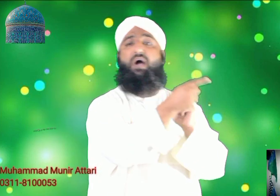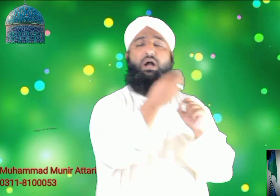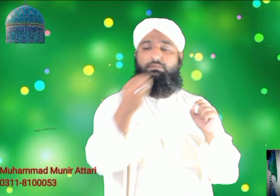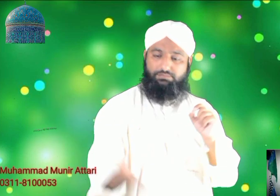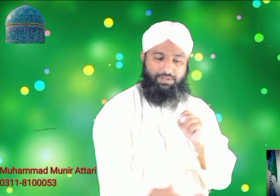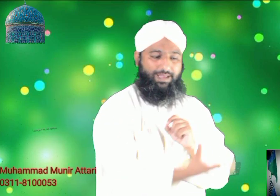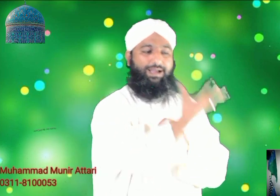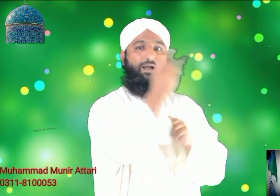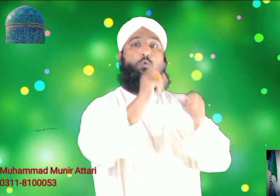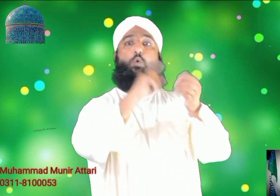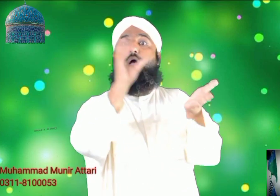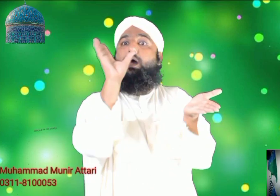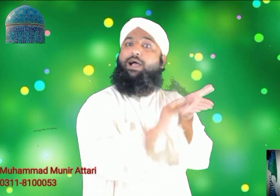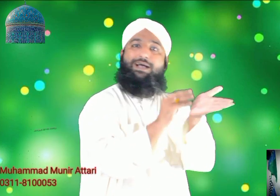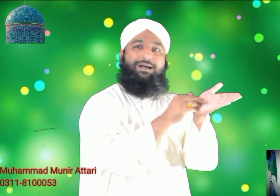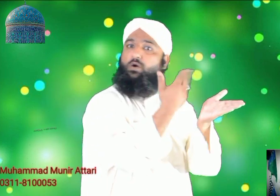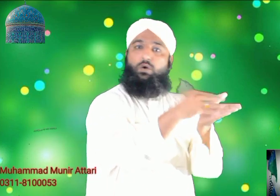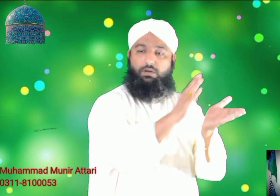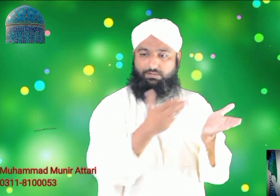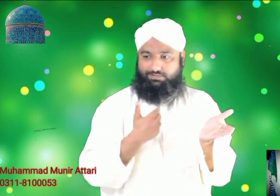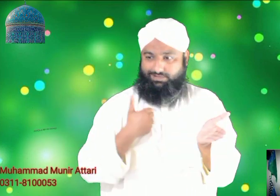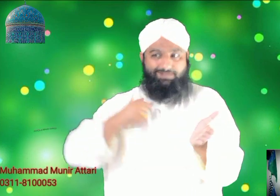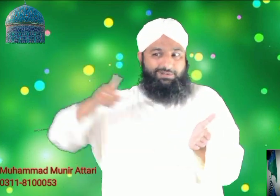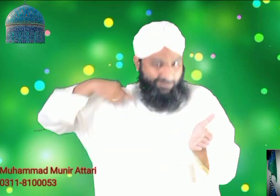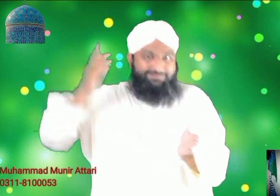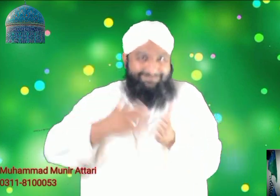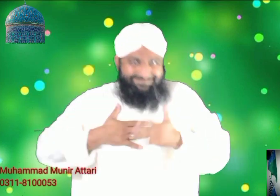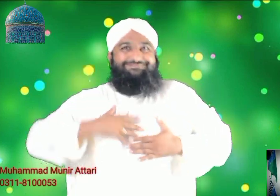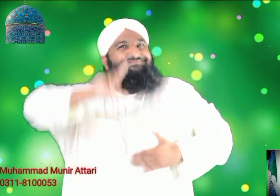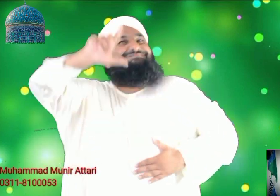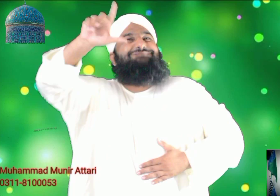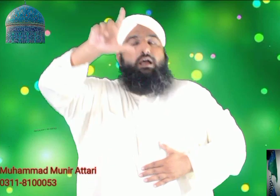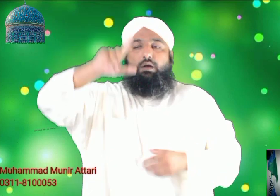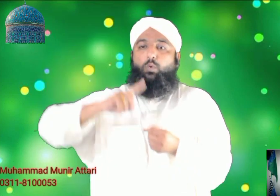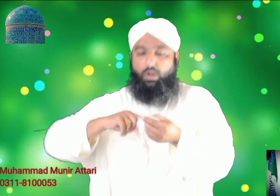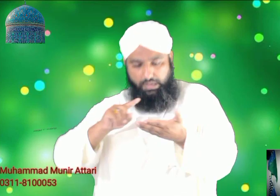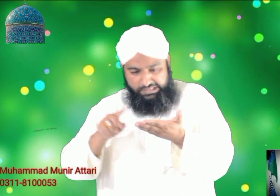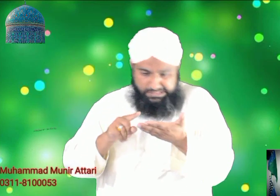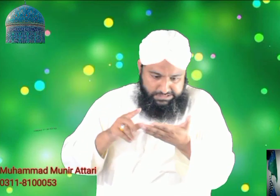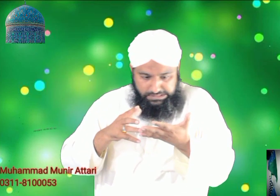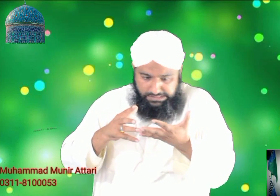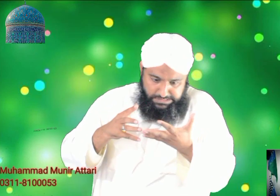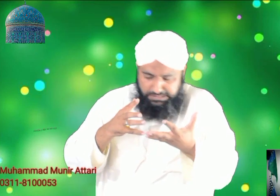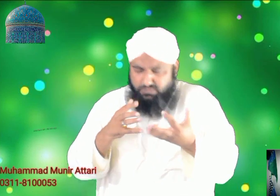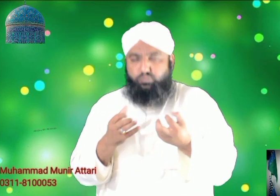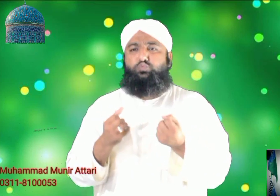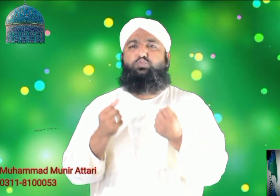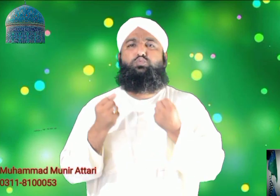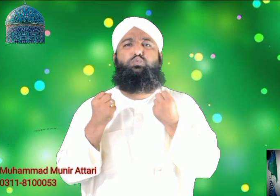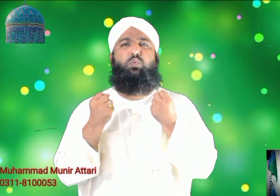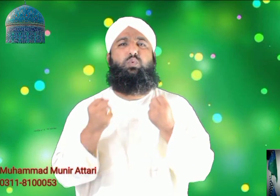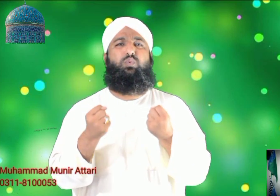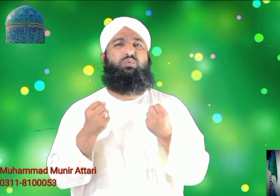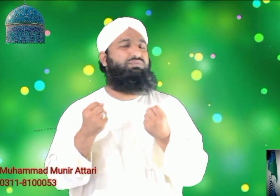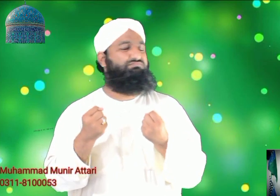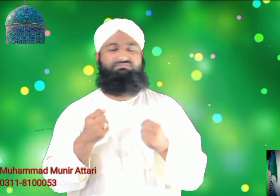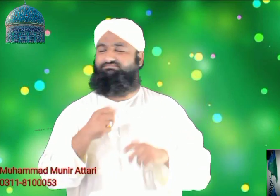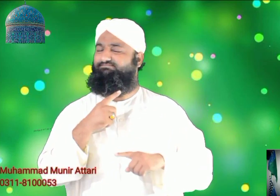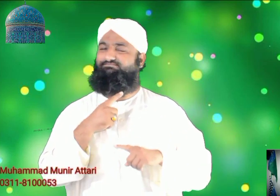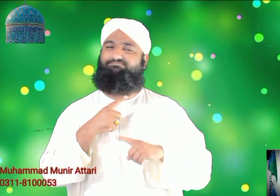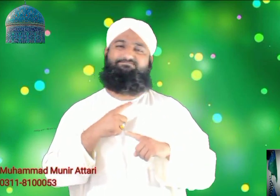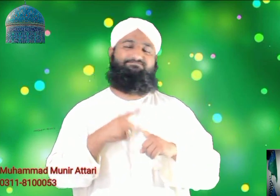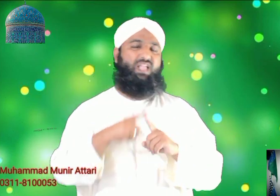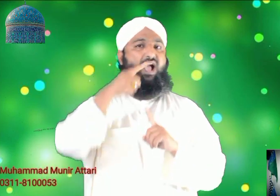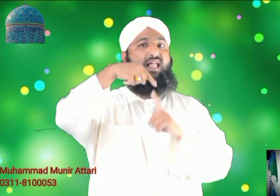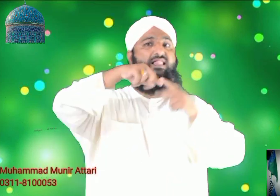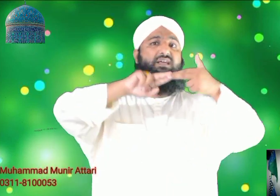دیوانہ کہلانے والے کو قرآن پڑھنا ہی نہ آتا، پڑھنا تو دور کی بات ہے، اس کو پڑھنا ہی نہیں آتا۔ پوچھو یہ کیسی اولیاء کی محبت ہے،